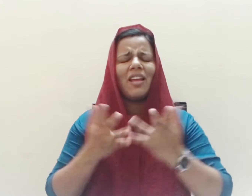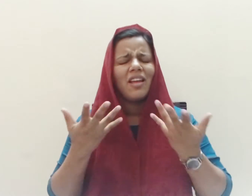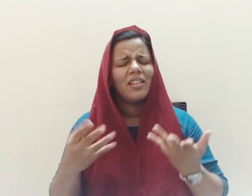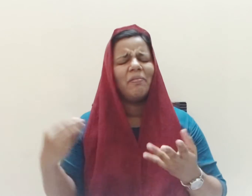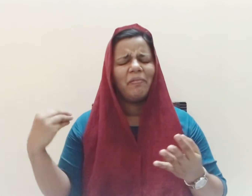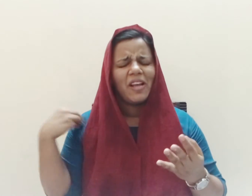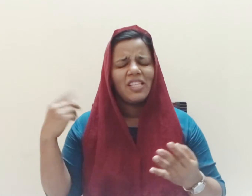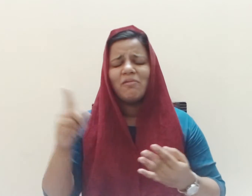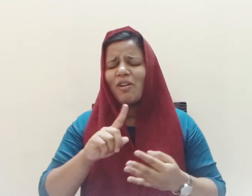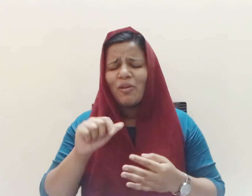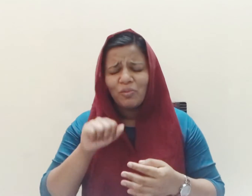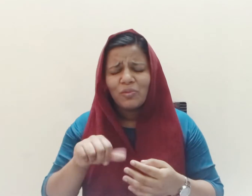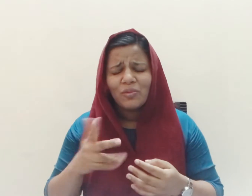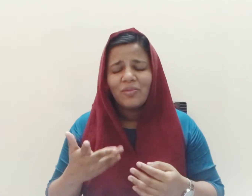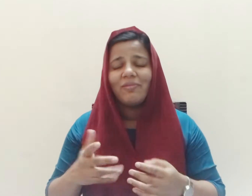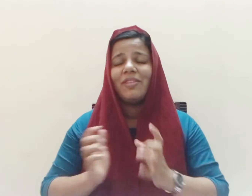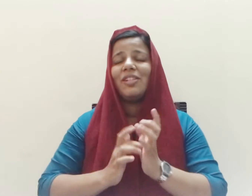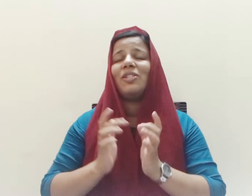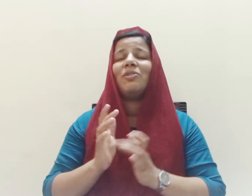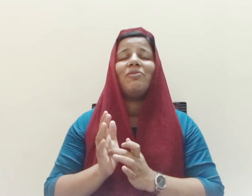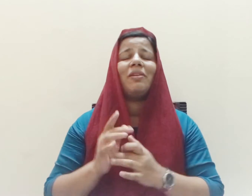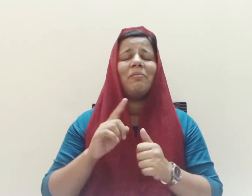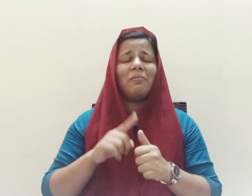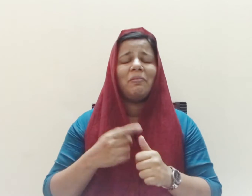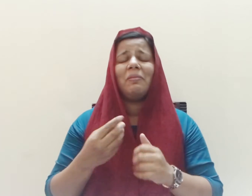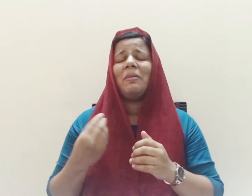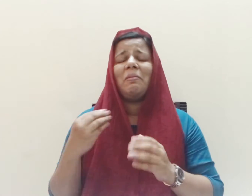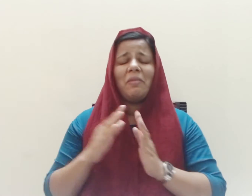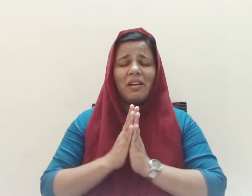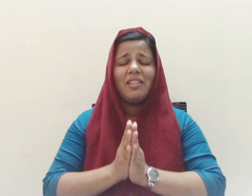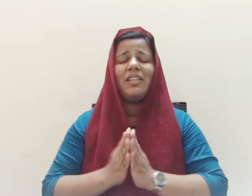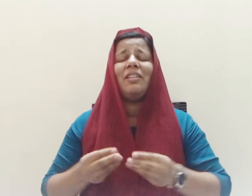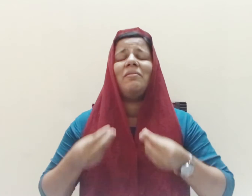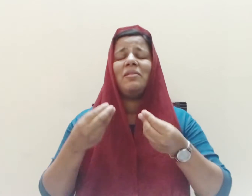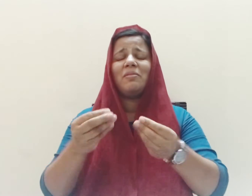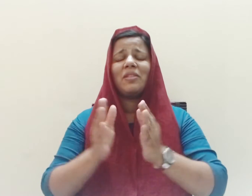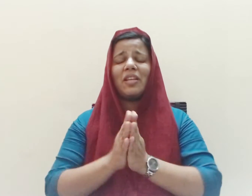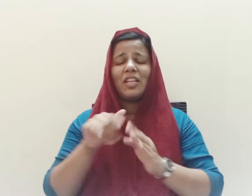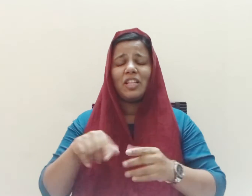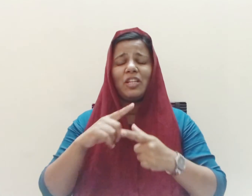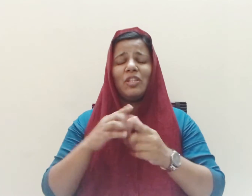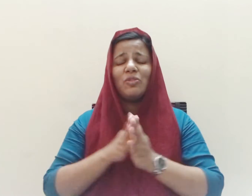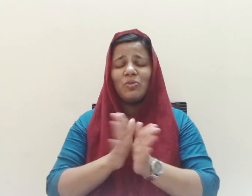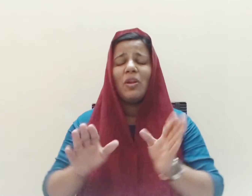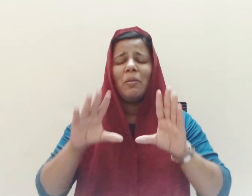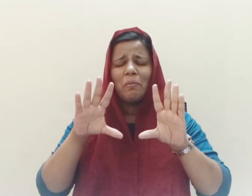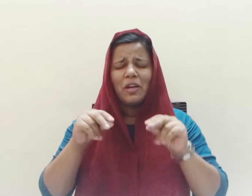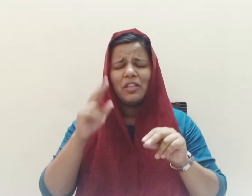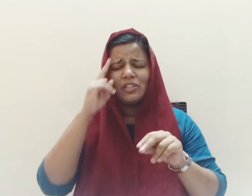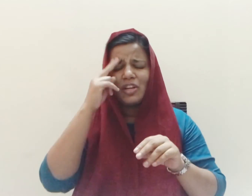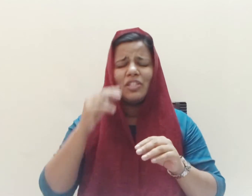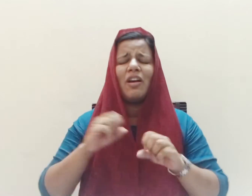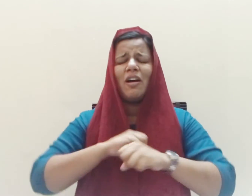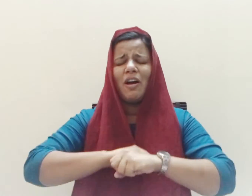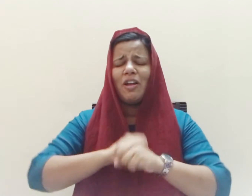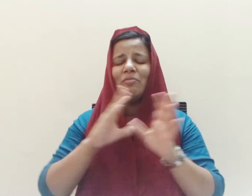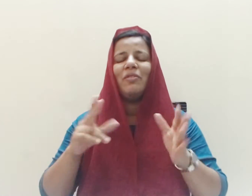തന്നെയാണെങ്കിൽ അതിന്മേൽ വ്യക്തിപരമായ പ്രാർത്ഥനാ വിഷയത്തിന്മേൽ 2021 ജൂലൈ 10 ശനിയാഴ്ച അത്ഭുതം നടക്കുന്നതിനായി സ്തോത്രം,